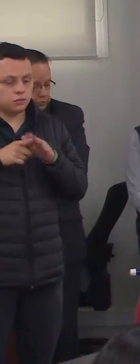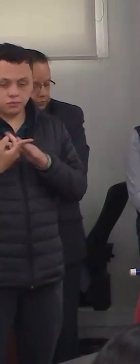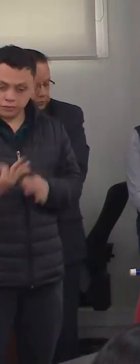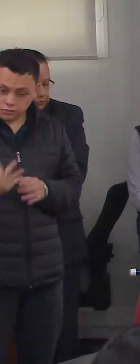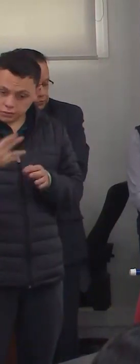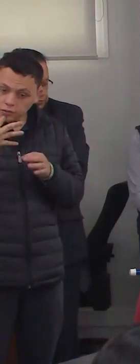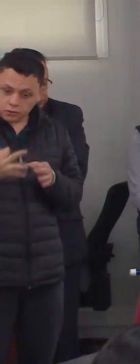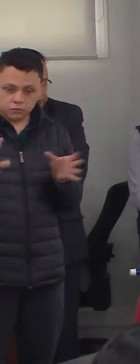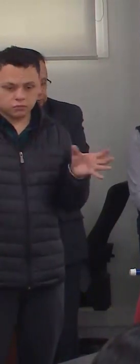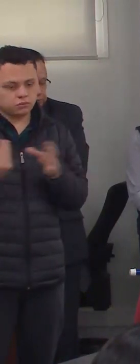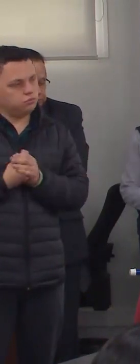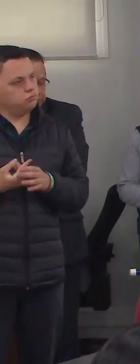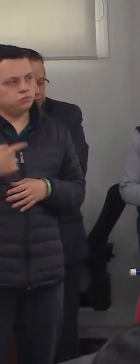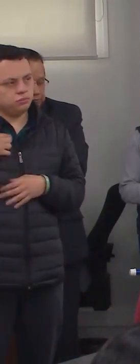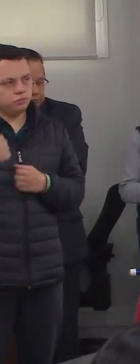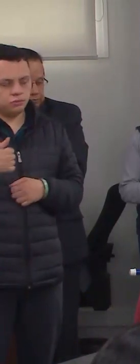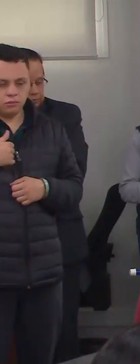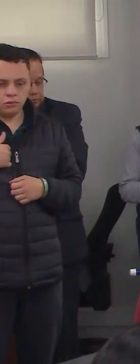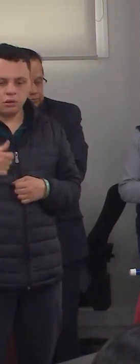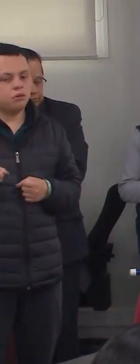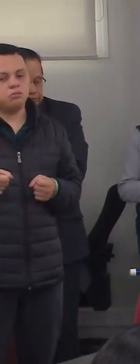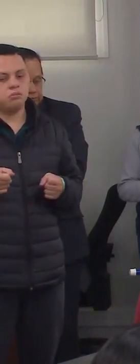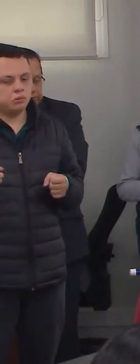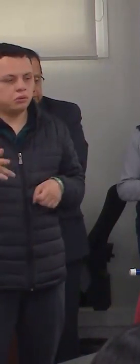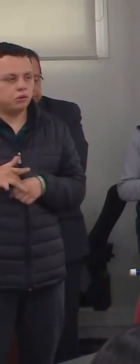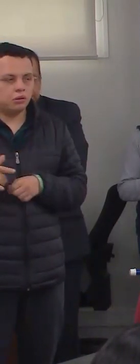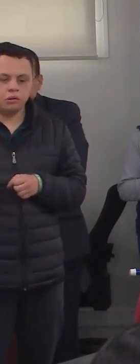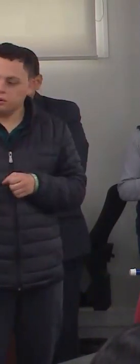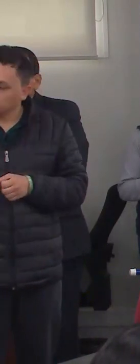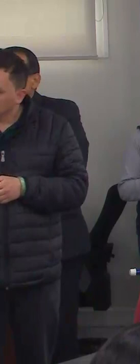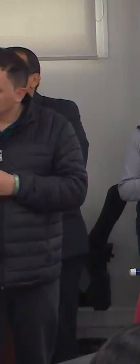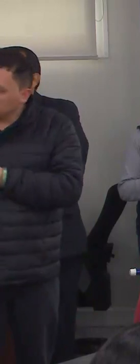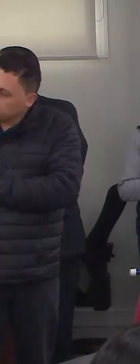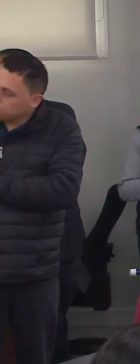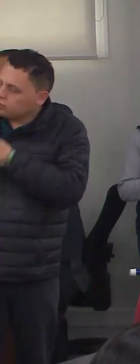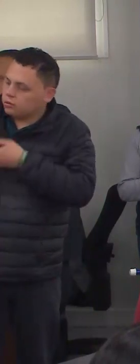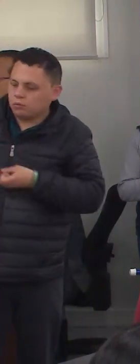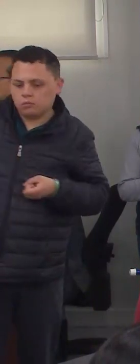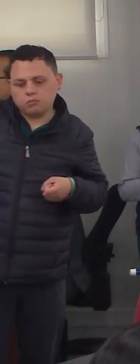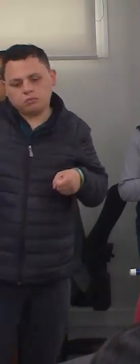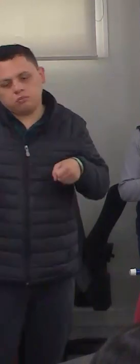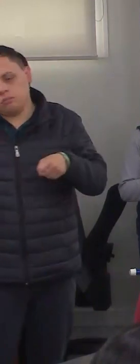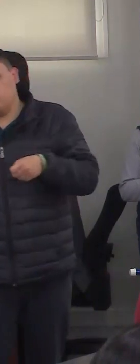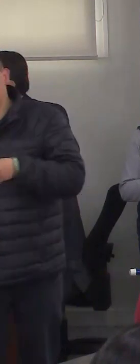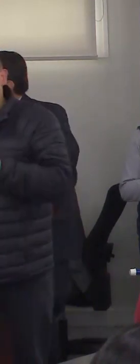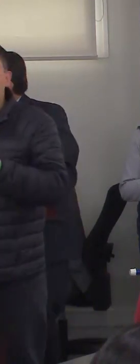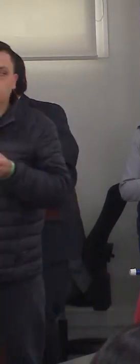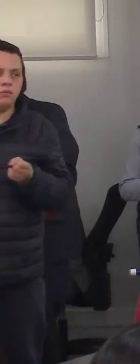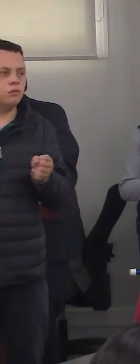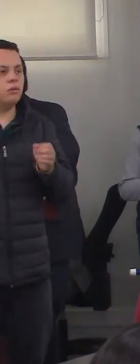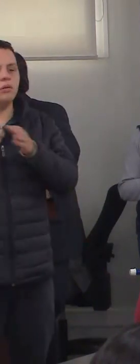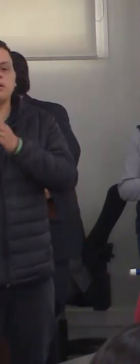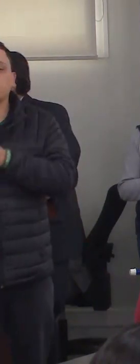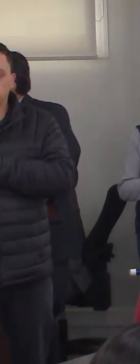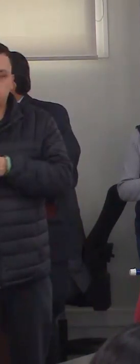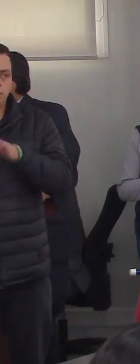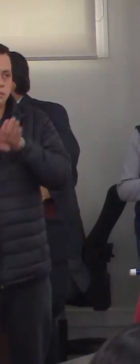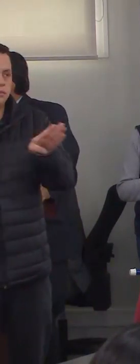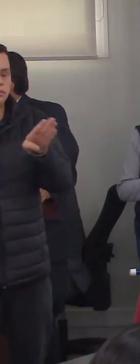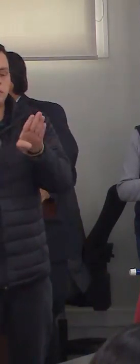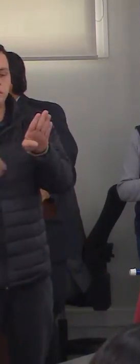incluyente porque la persona no es autónoma sino que necesita ayuda o hay que llamar al señor que se llevó la llave para que él